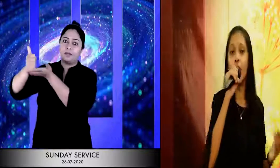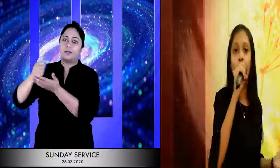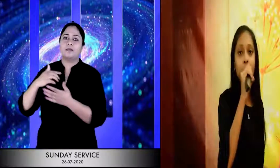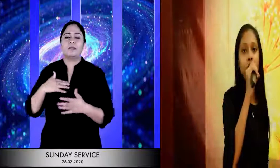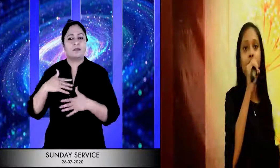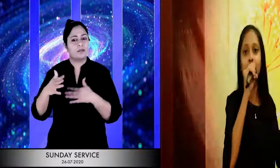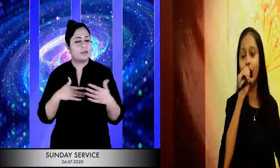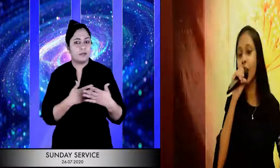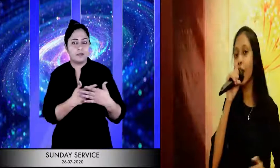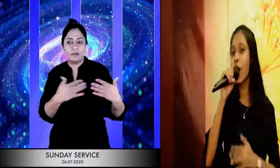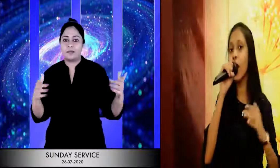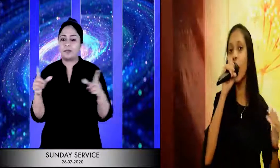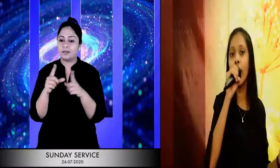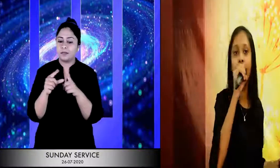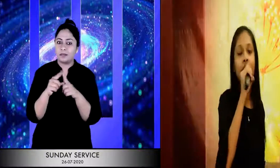সব কিছু করি